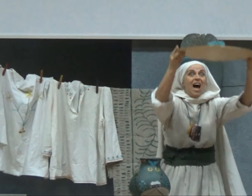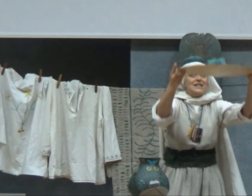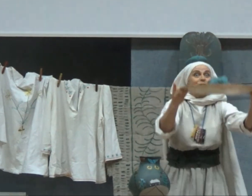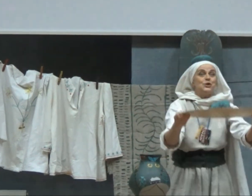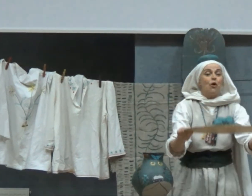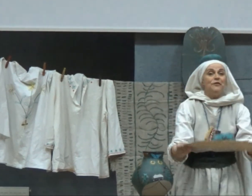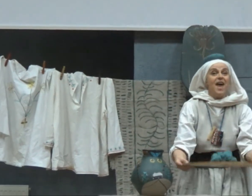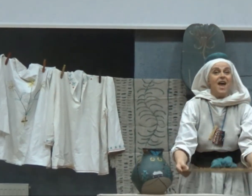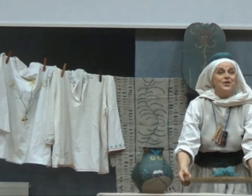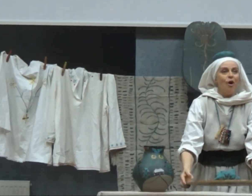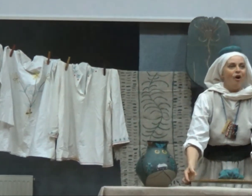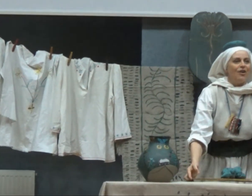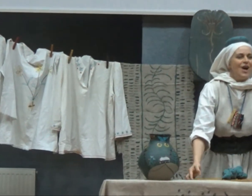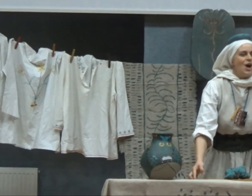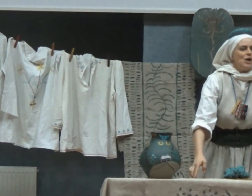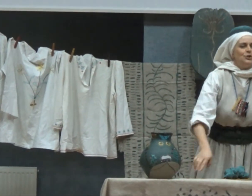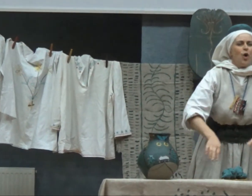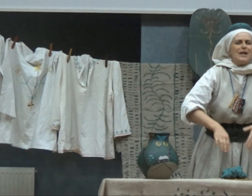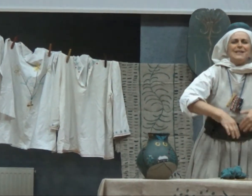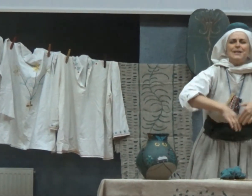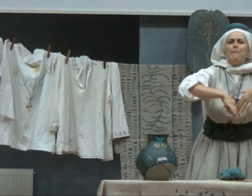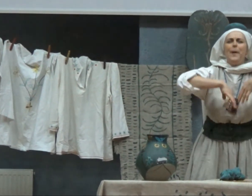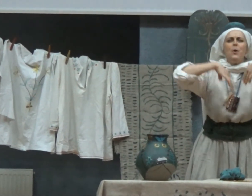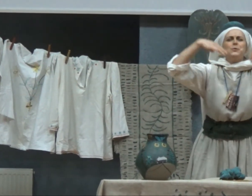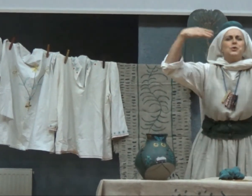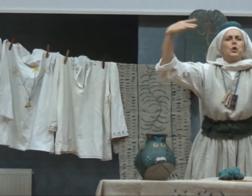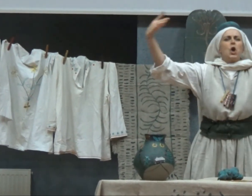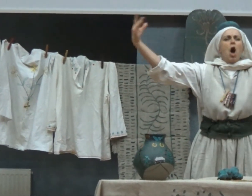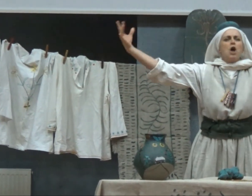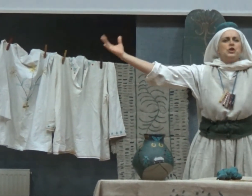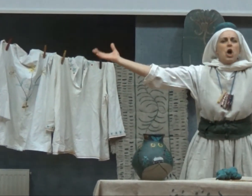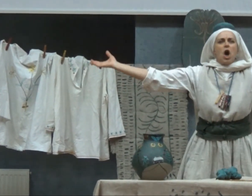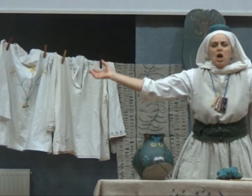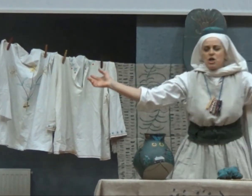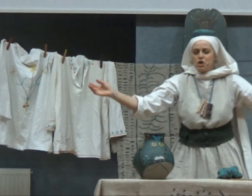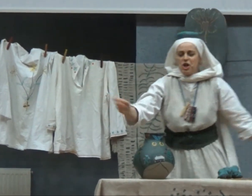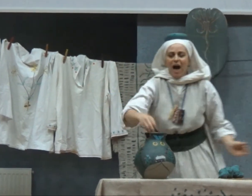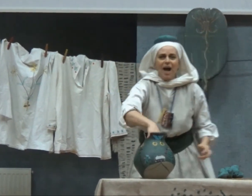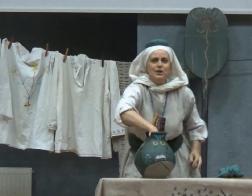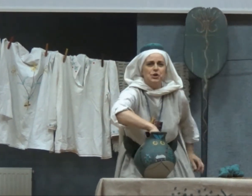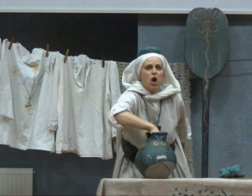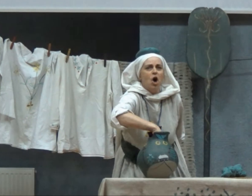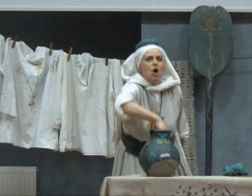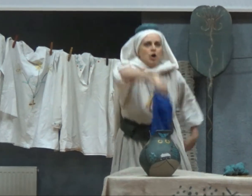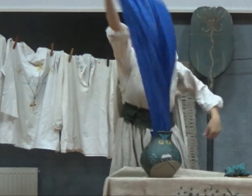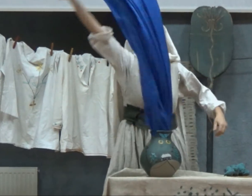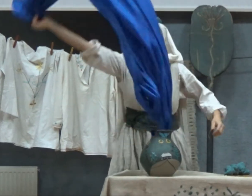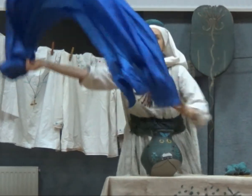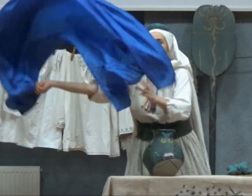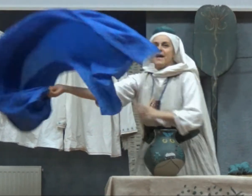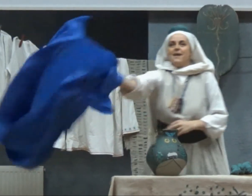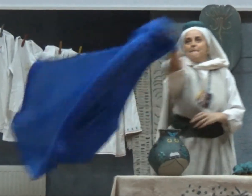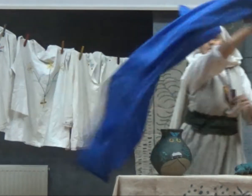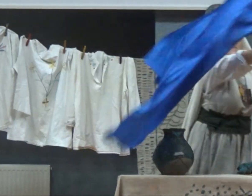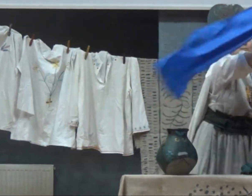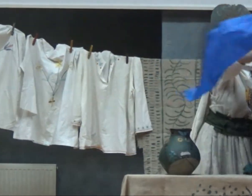O ten stovėjo nuostabaus grožio žalčio